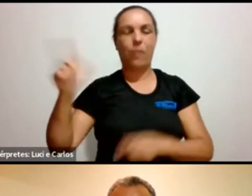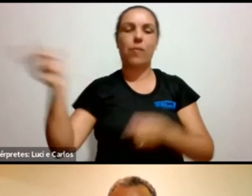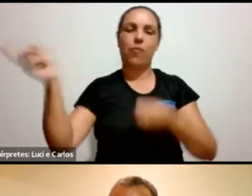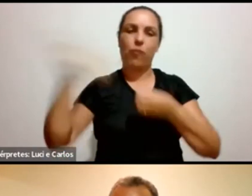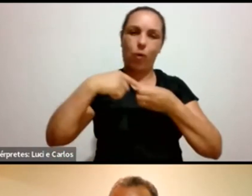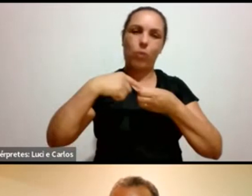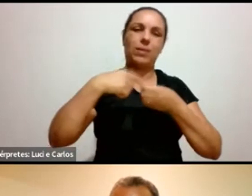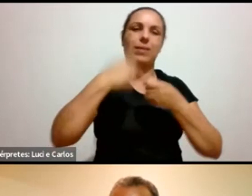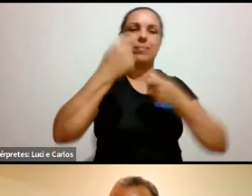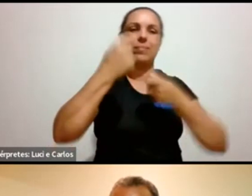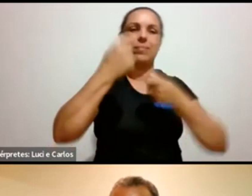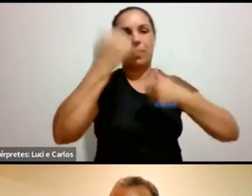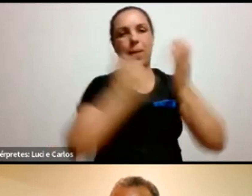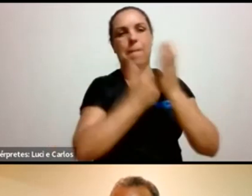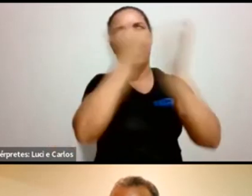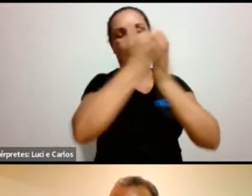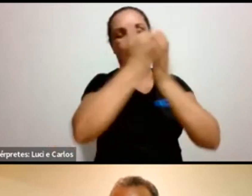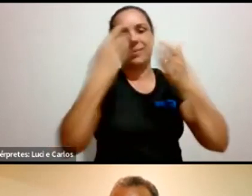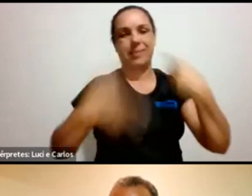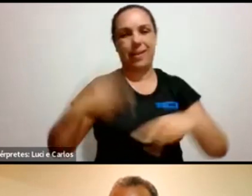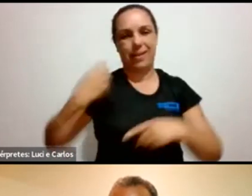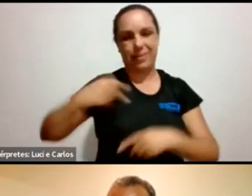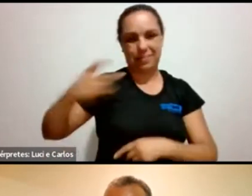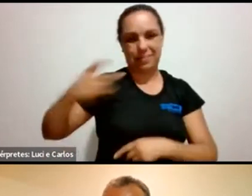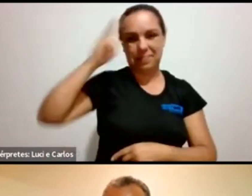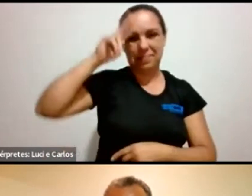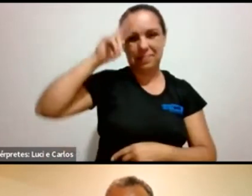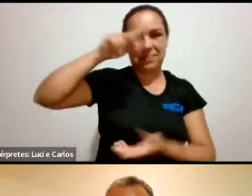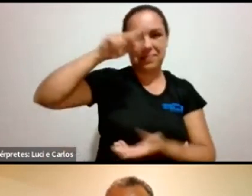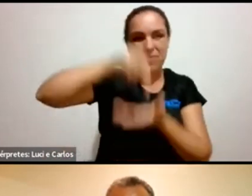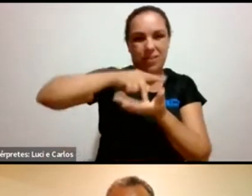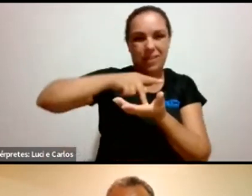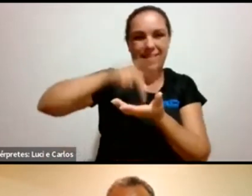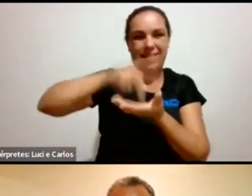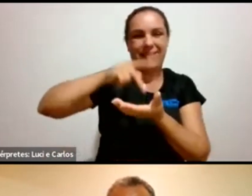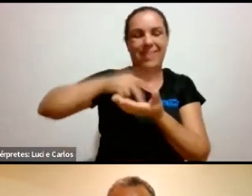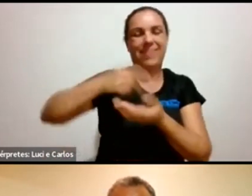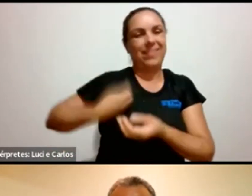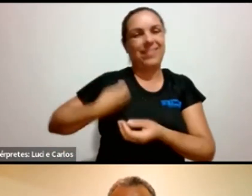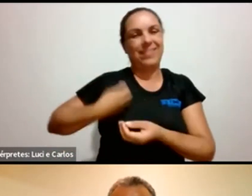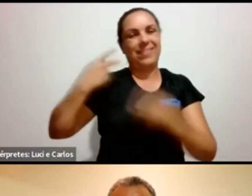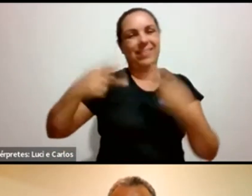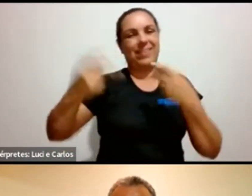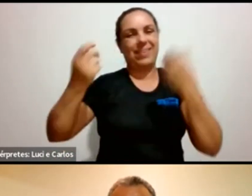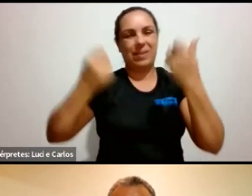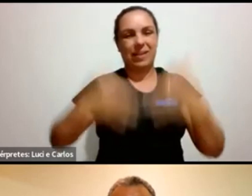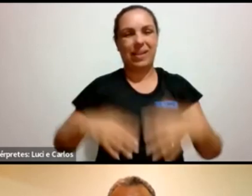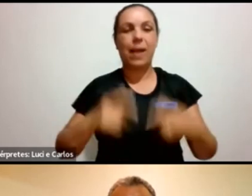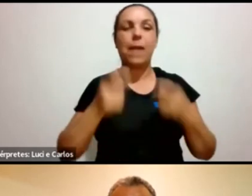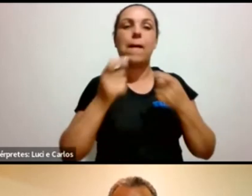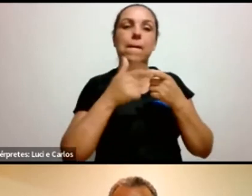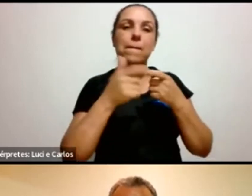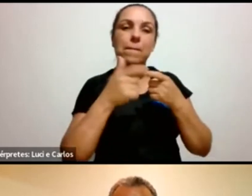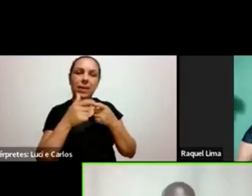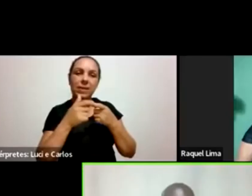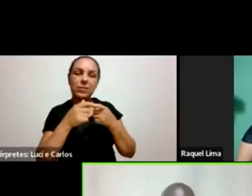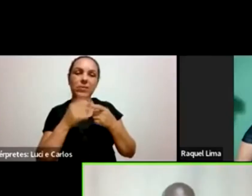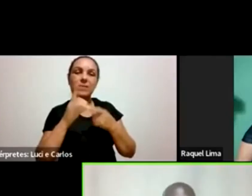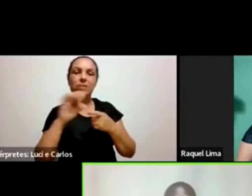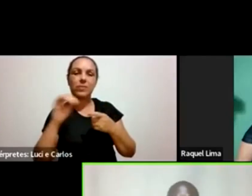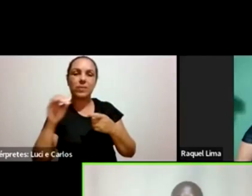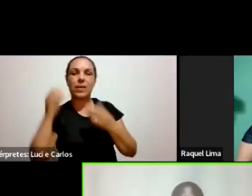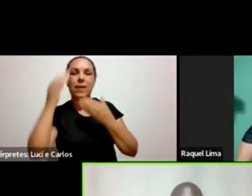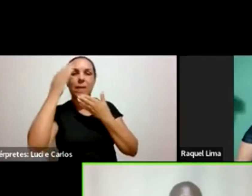Cláudia. E eu fico muito grato por você ter participado. Dalton, vou me despedir de você. Quais são as suas